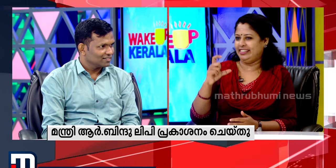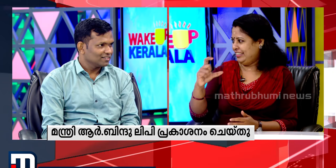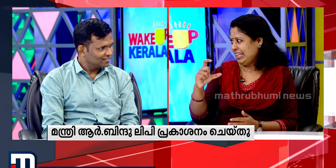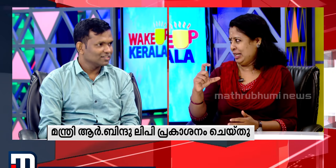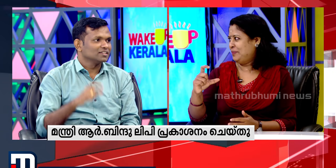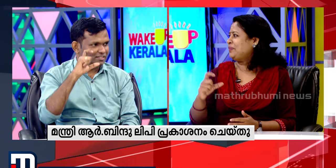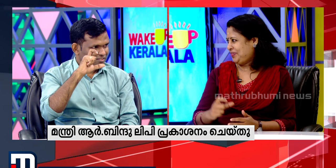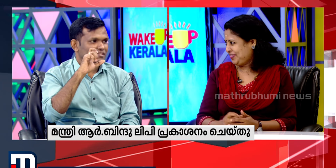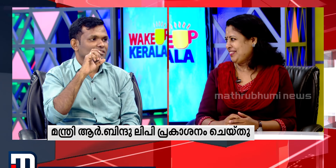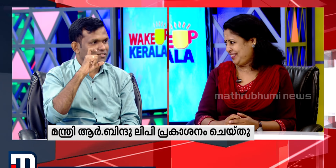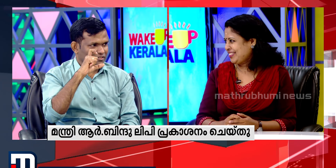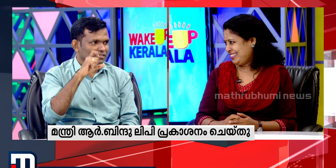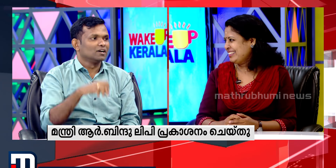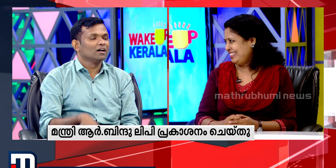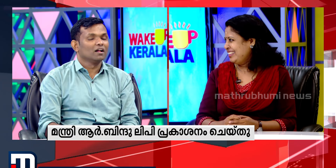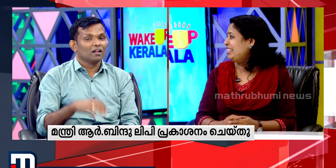ദീർഘമാണ് ഇത് ദീർഘം